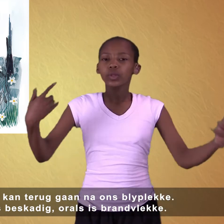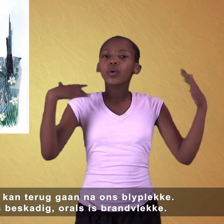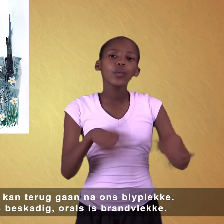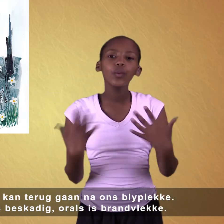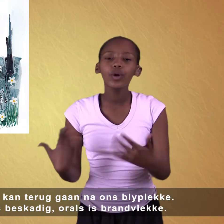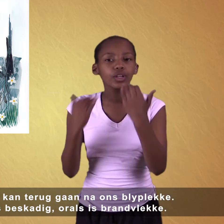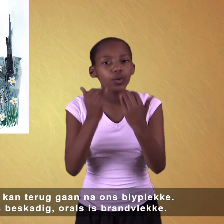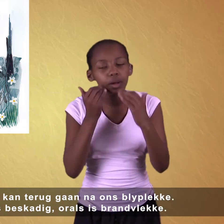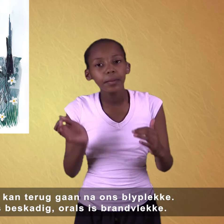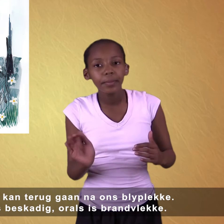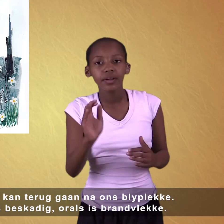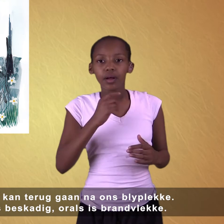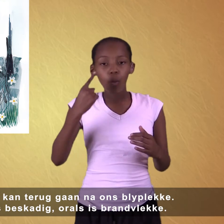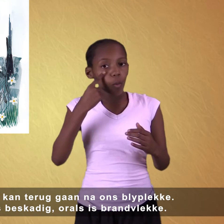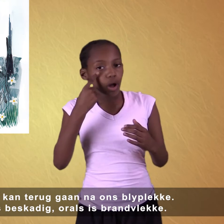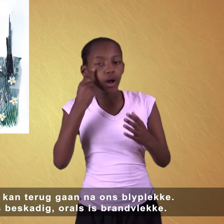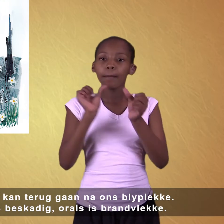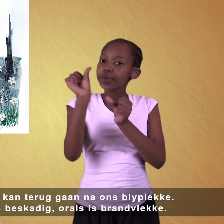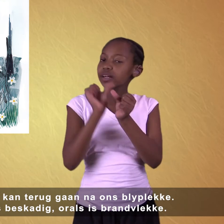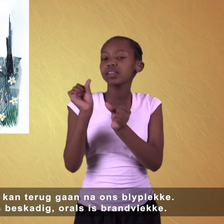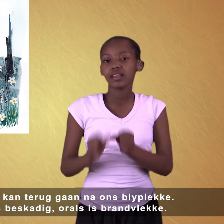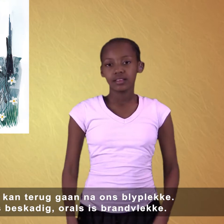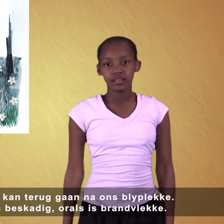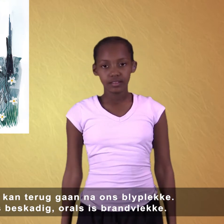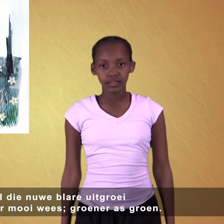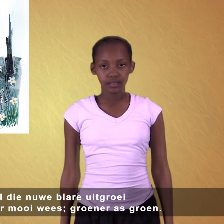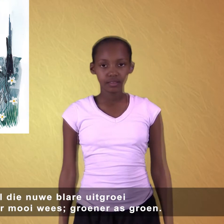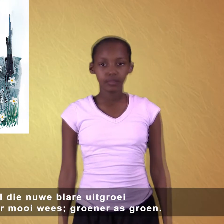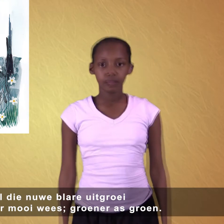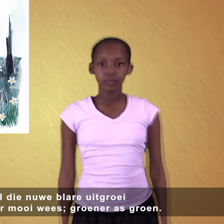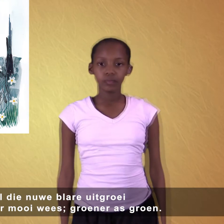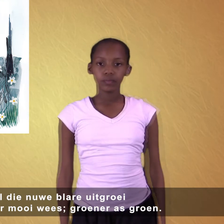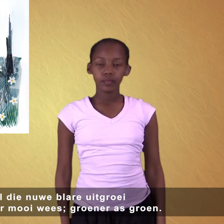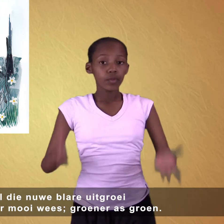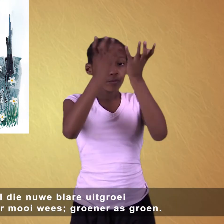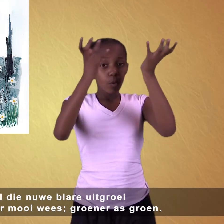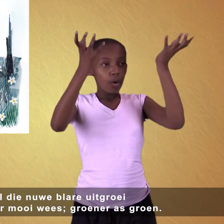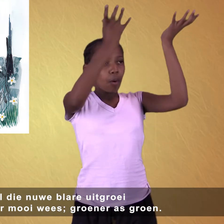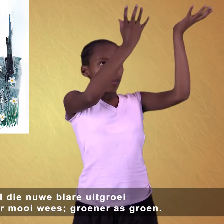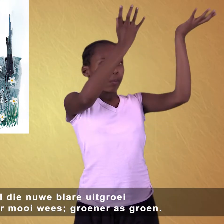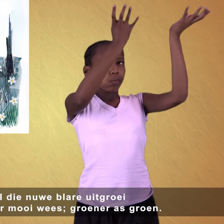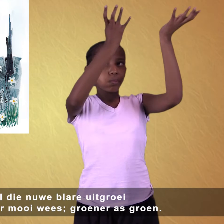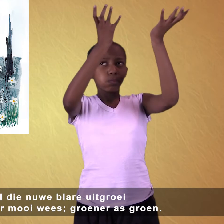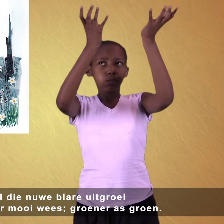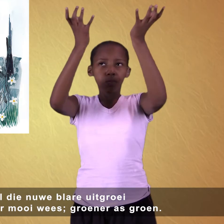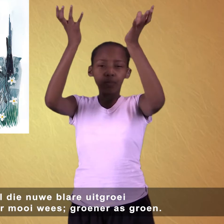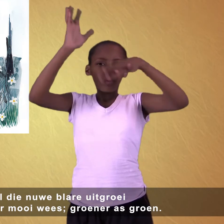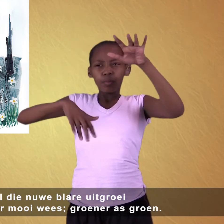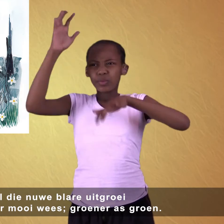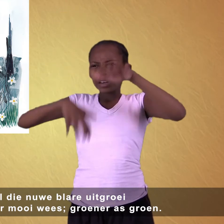is beskadig, oral is brandvlekke. Na die reën sal die nuwe blare uitgroei, en die groenbos